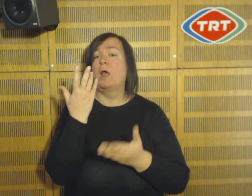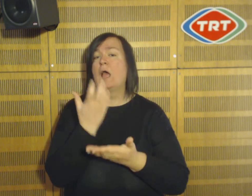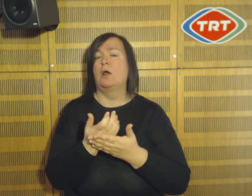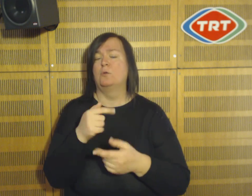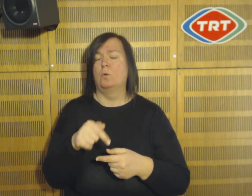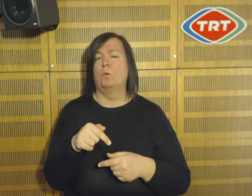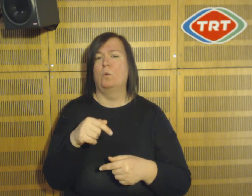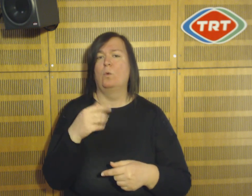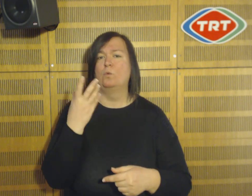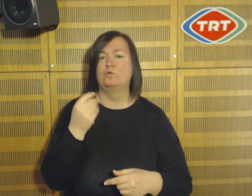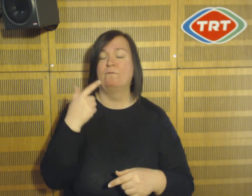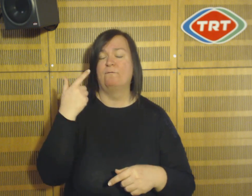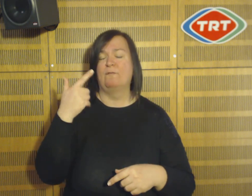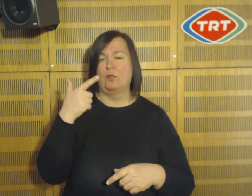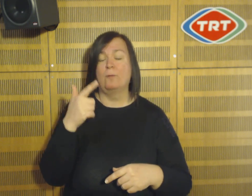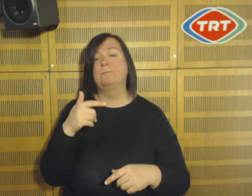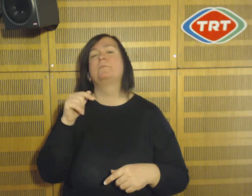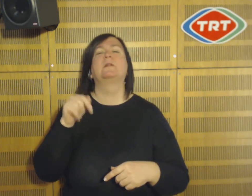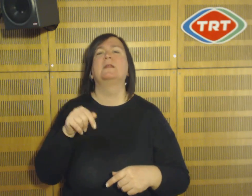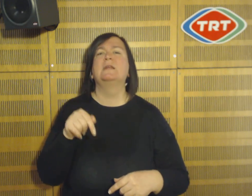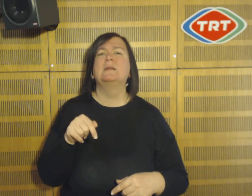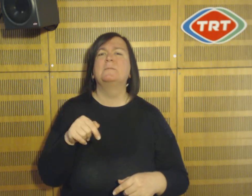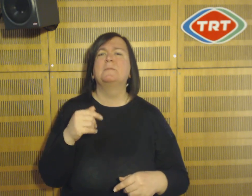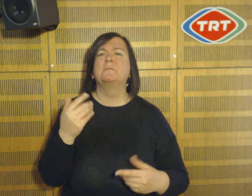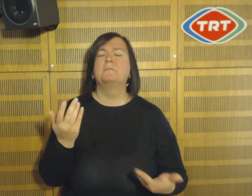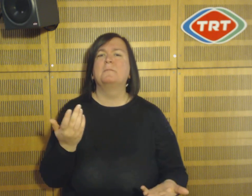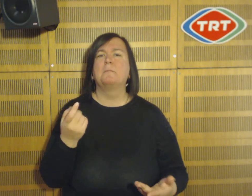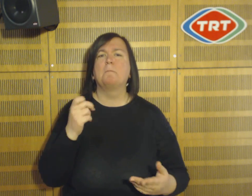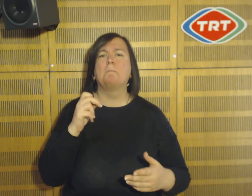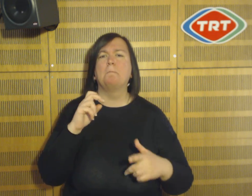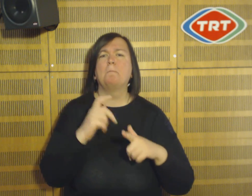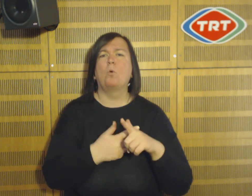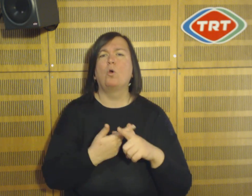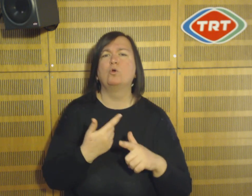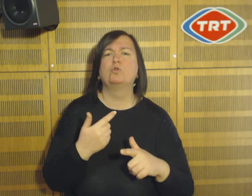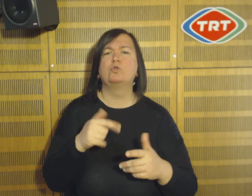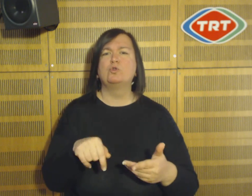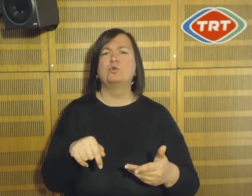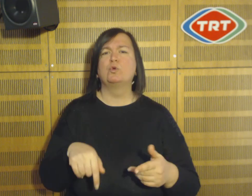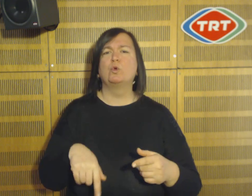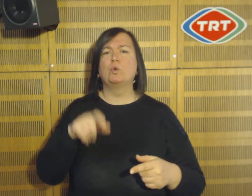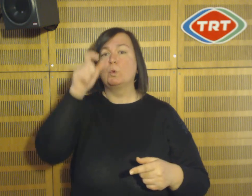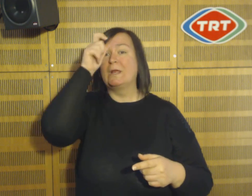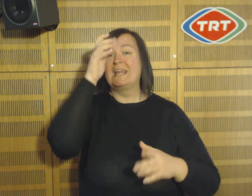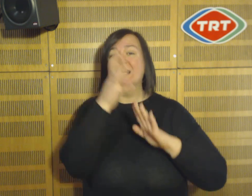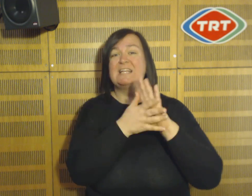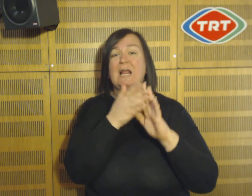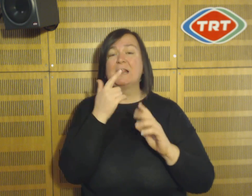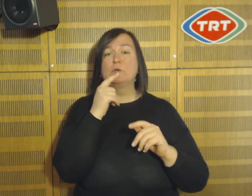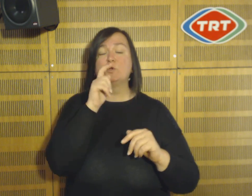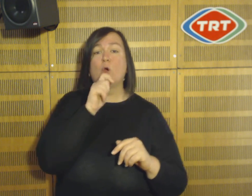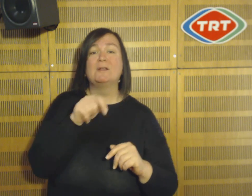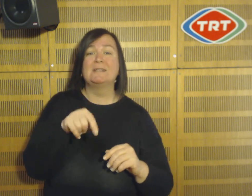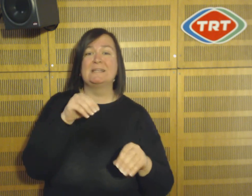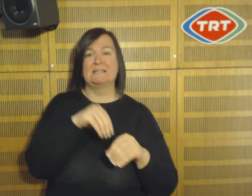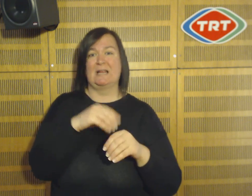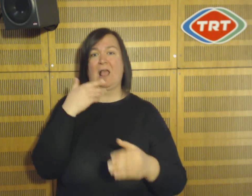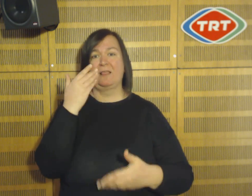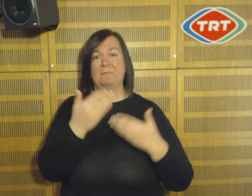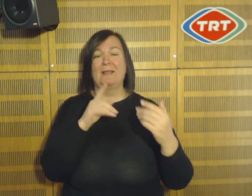oluşturuldu aslında şu andaki biraz daha proj yani sözlüğün şu and güncel Türk işaretinin sözlüğünü içeriğinden bahsetmek gerekirse